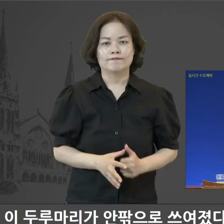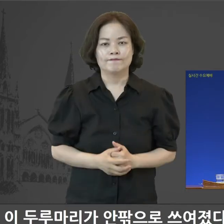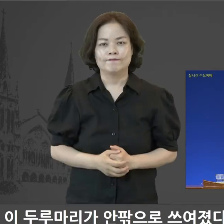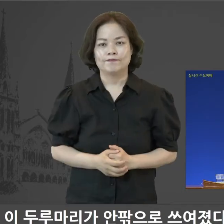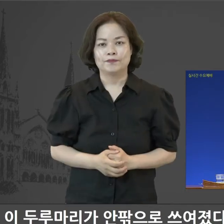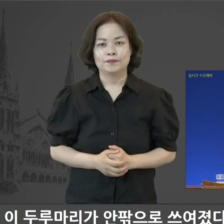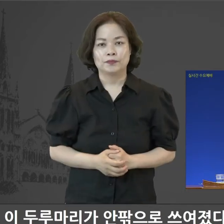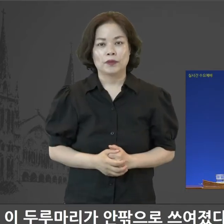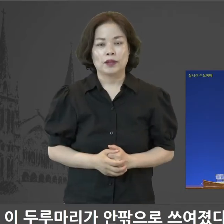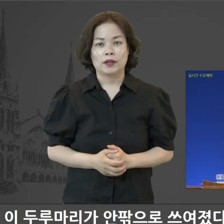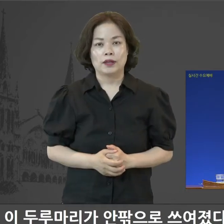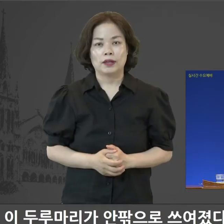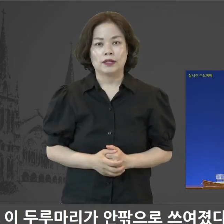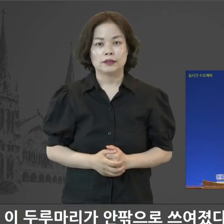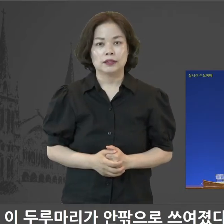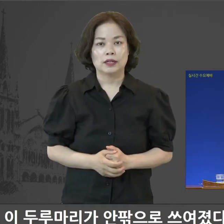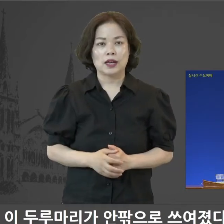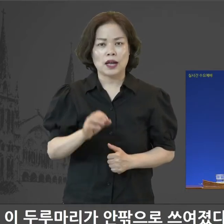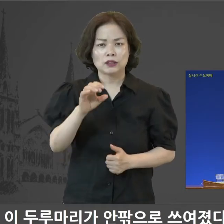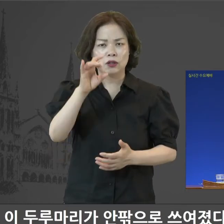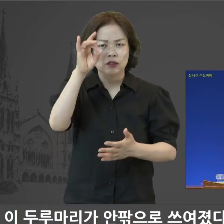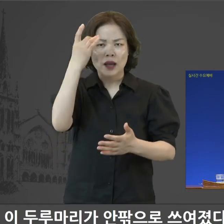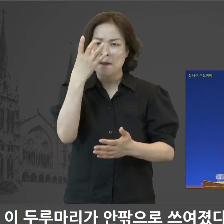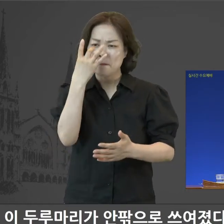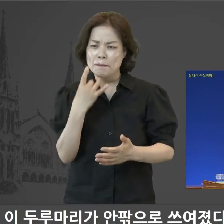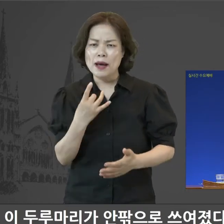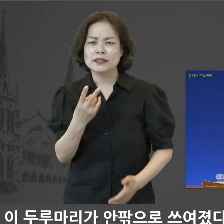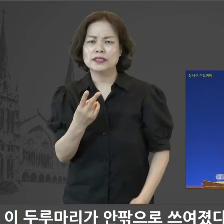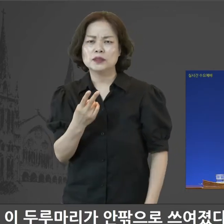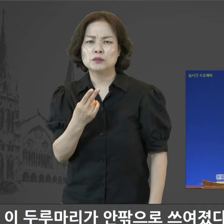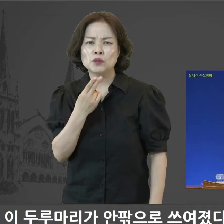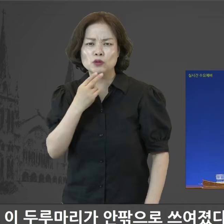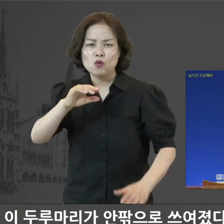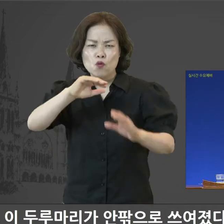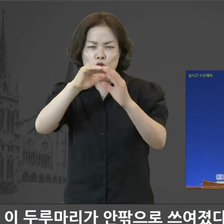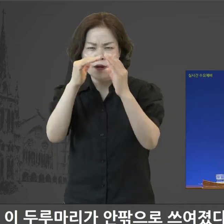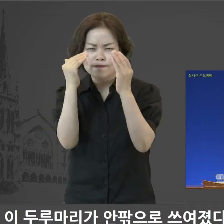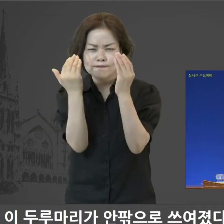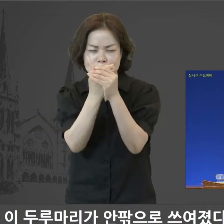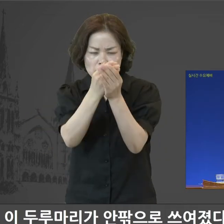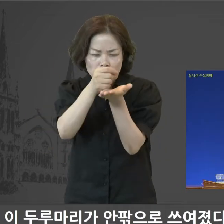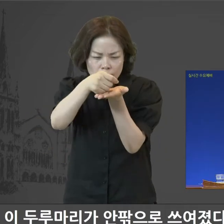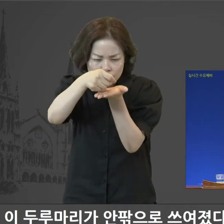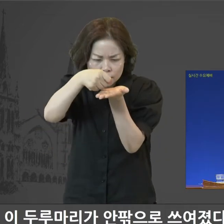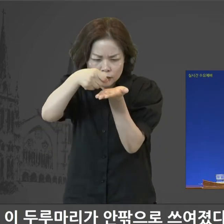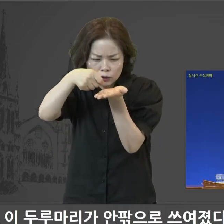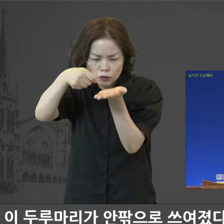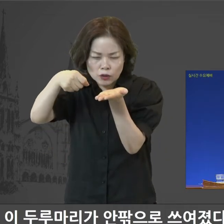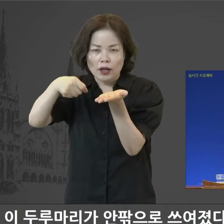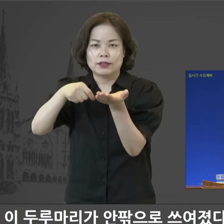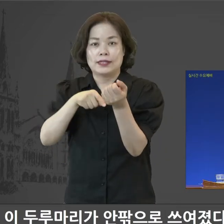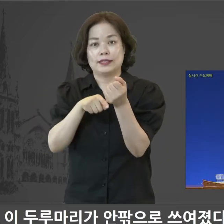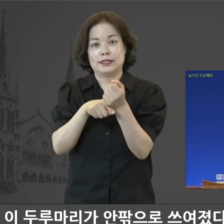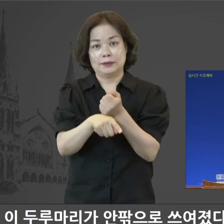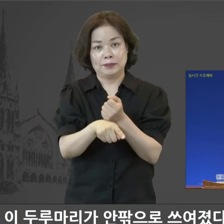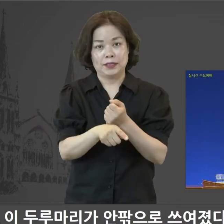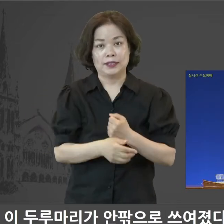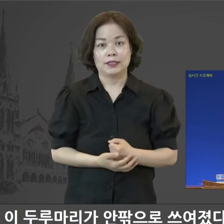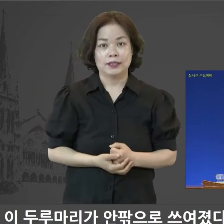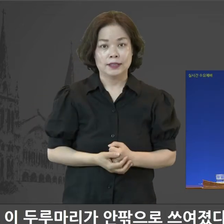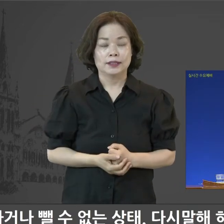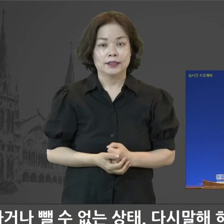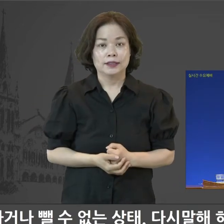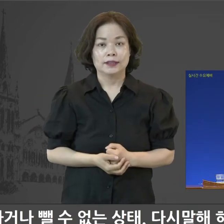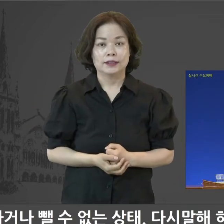다시 말해 하나도 빠짐없이 완벽하게 기록되어 있다는 의미입니다.